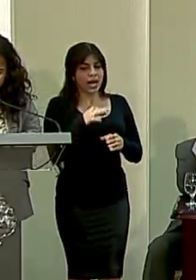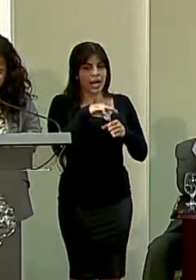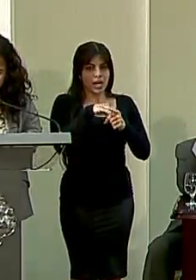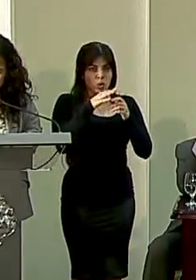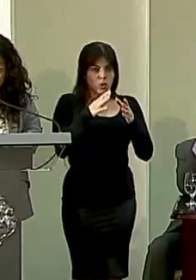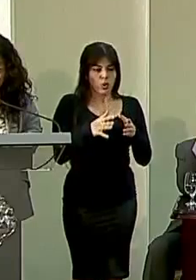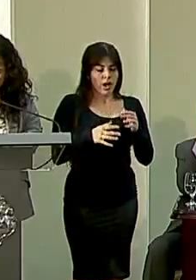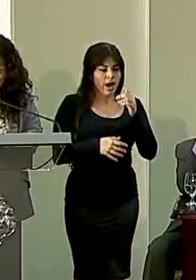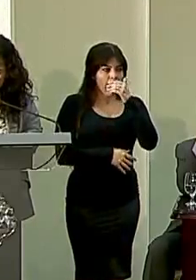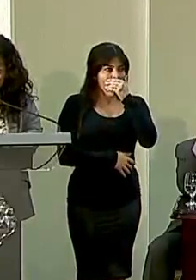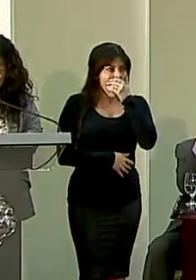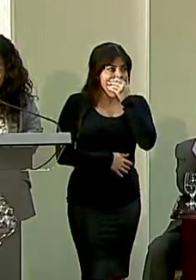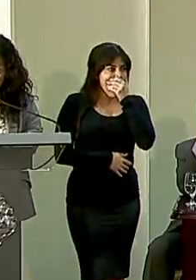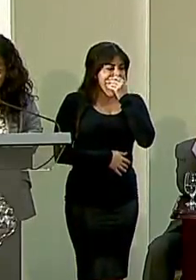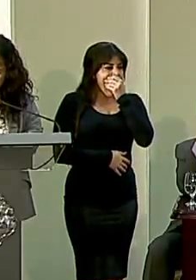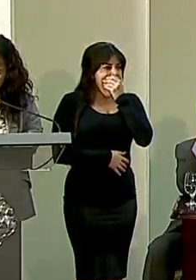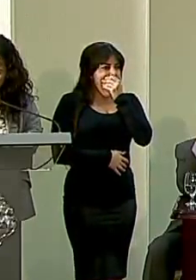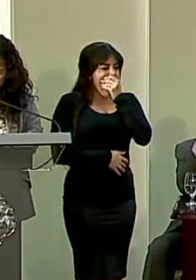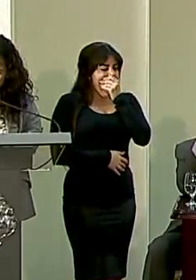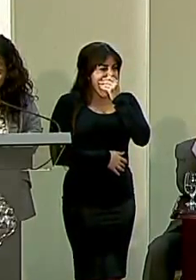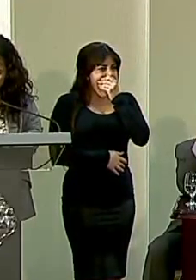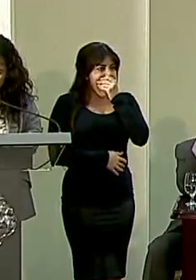Agricultura.